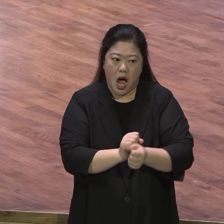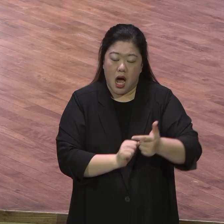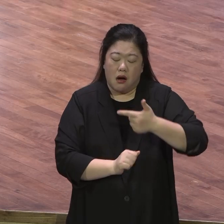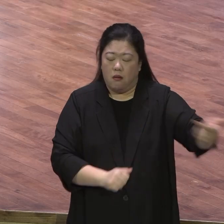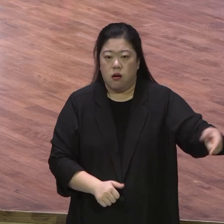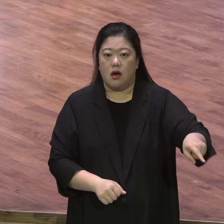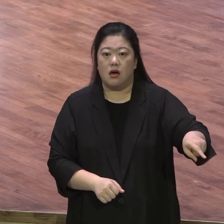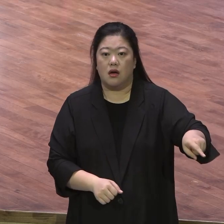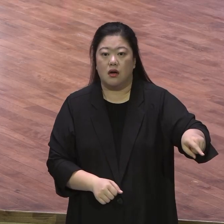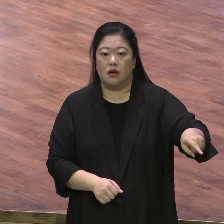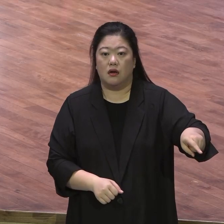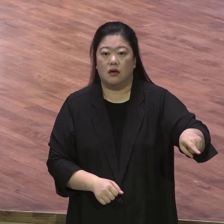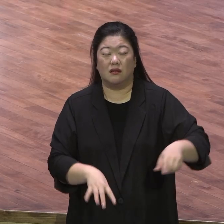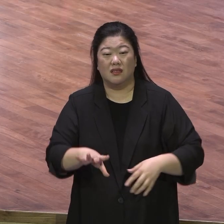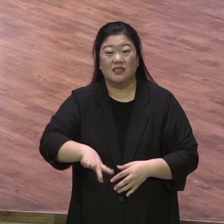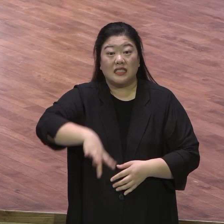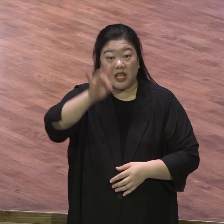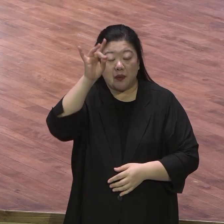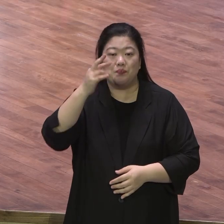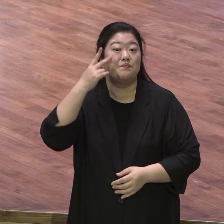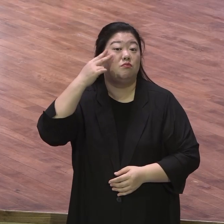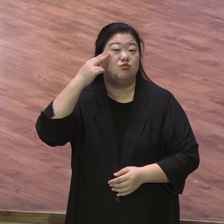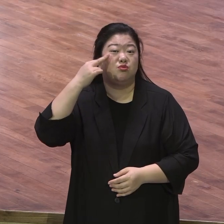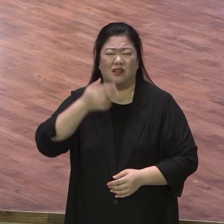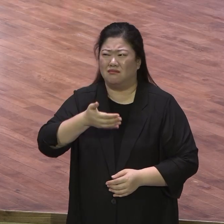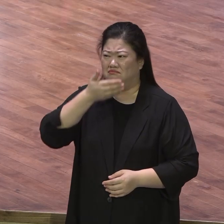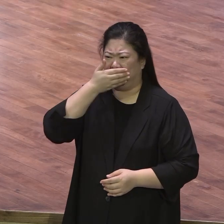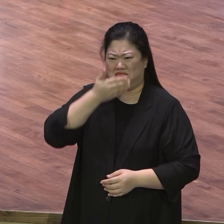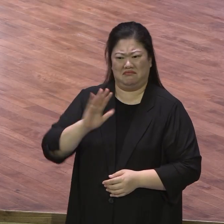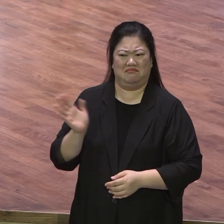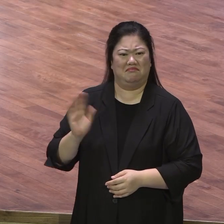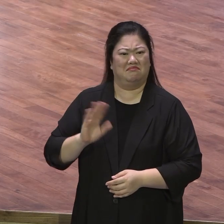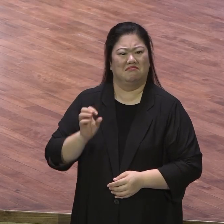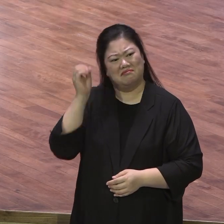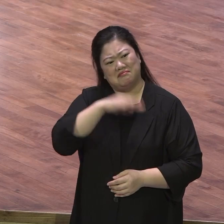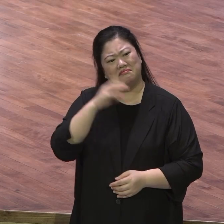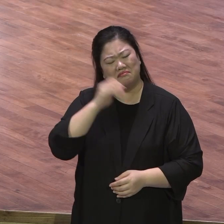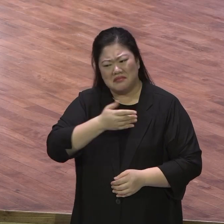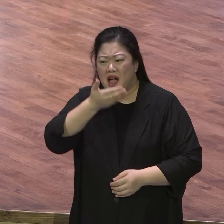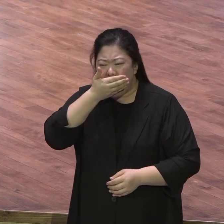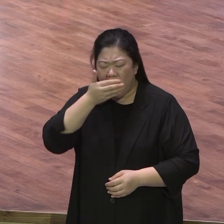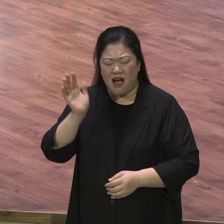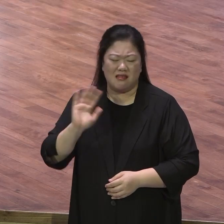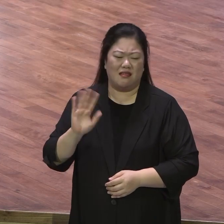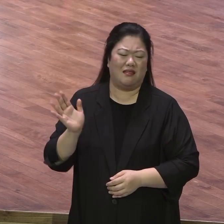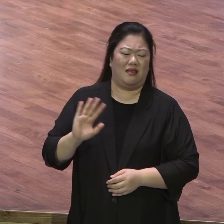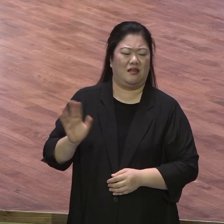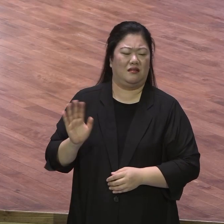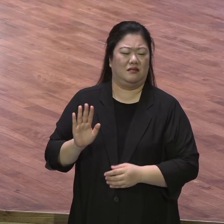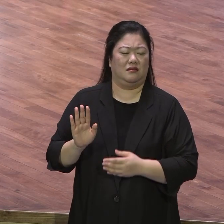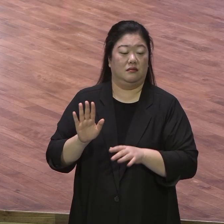대한 무감각했던 이 미국의 피해는 기하급수적으로 지금 증거를 하고 있습니다